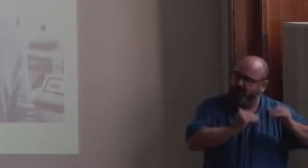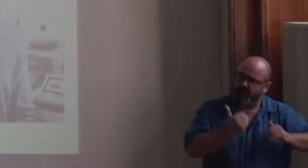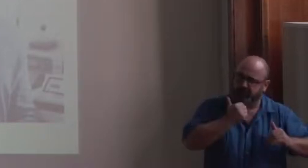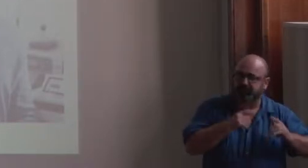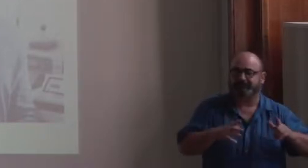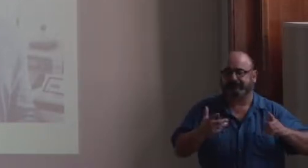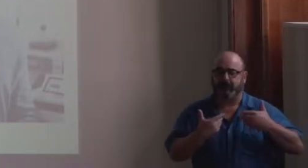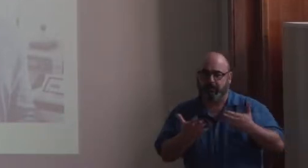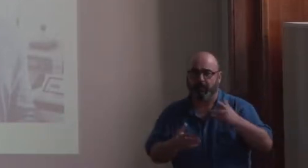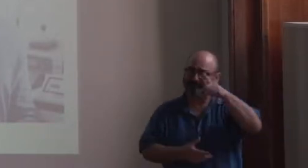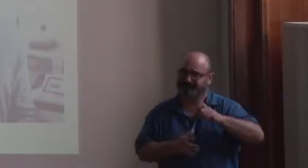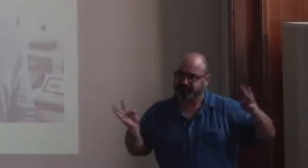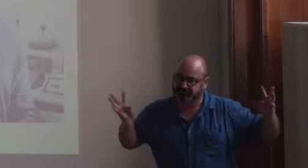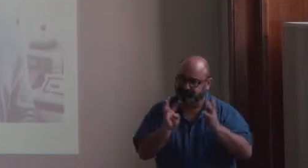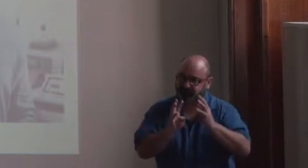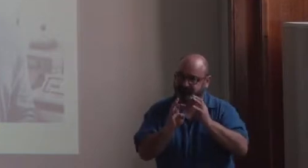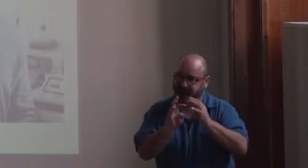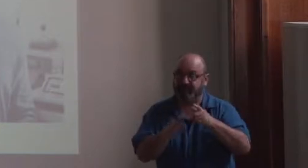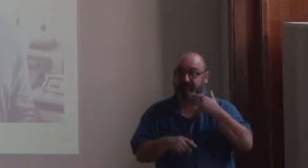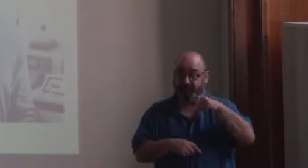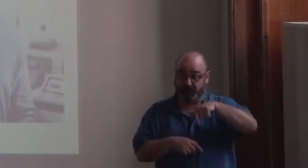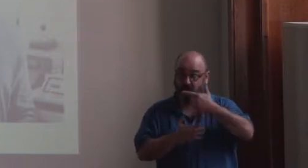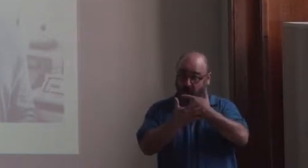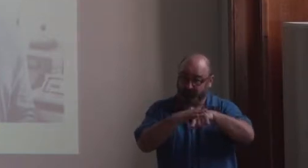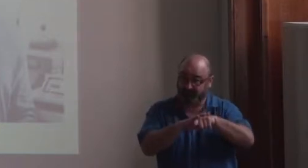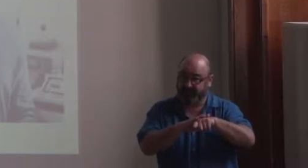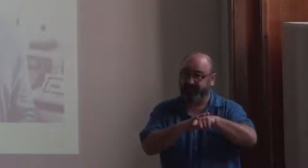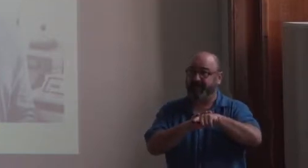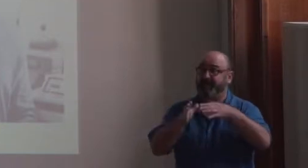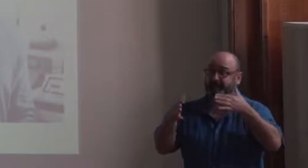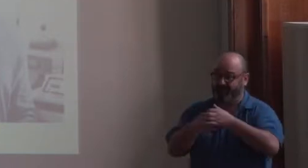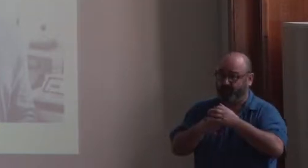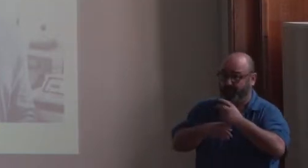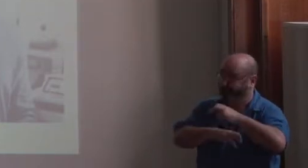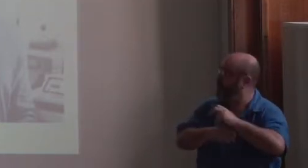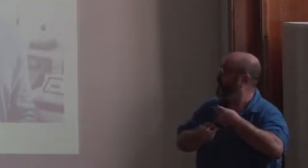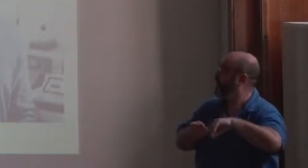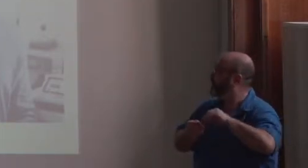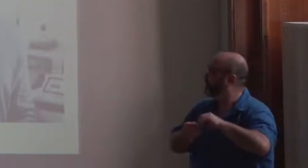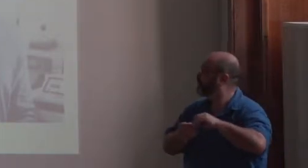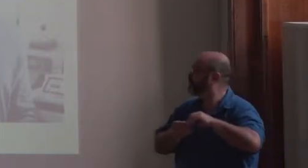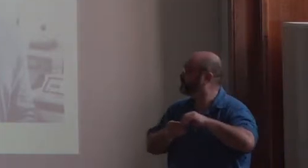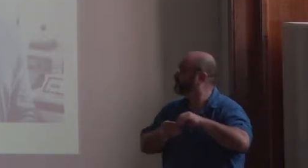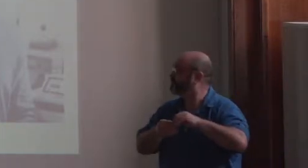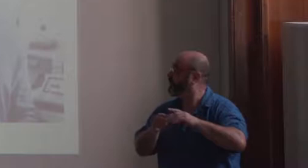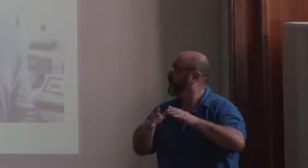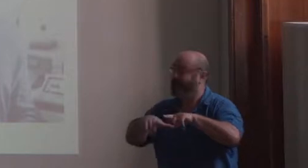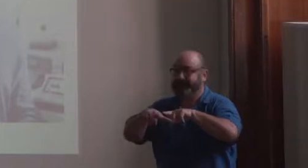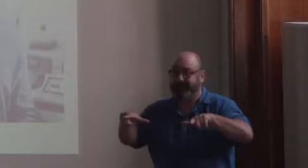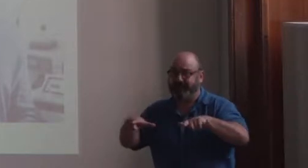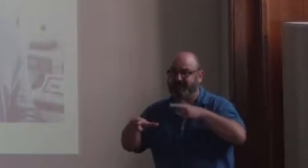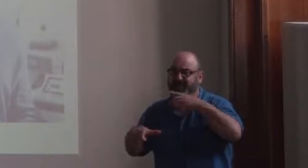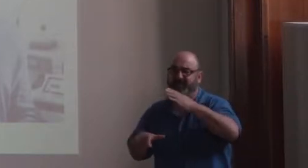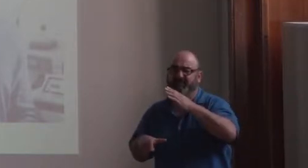Et donc, il a lancé un Kickstarter avec à la fois le logiciel MicroPython et une board de référence qui s'appelle la